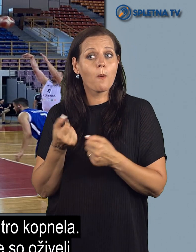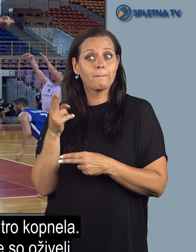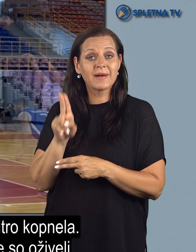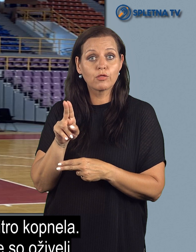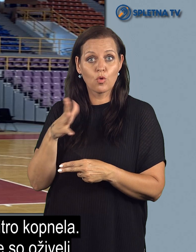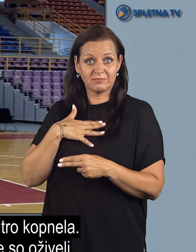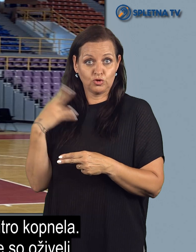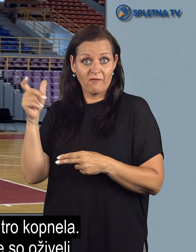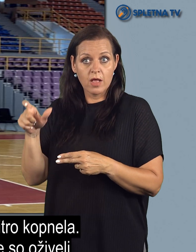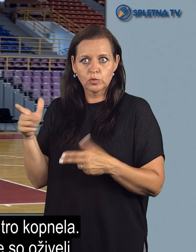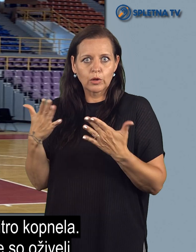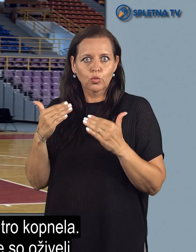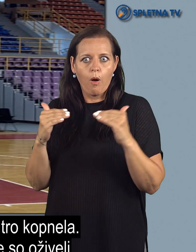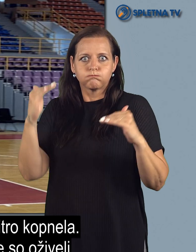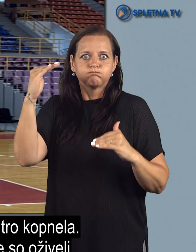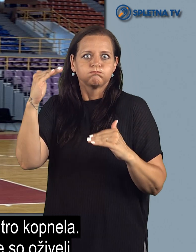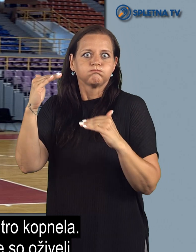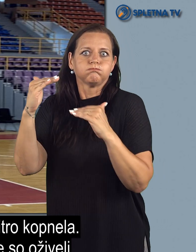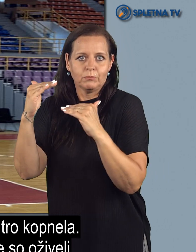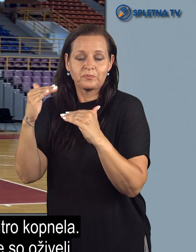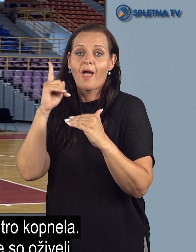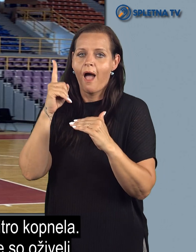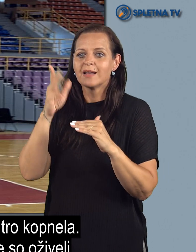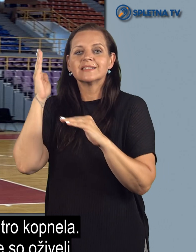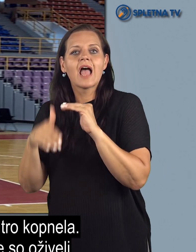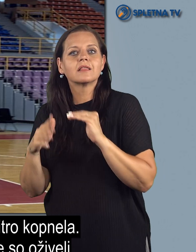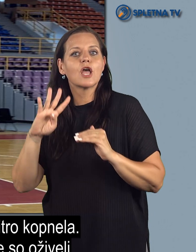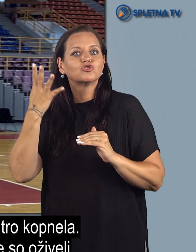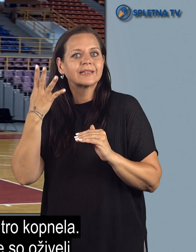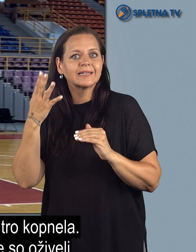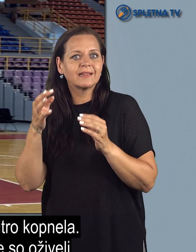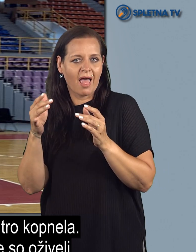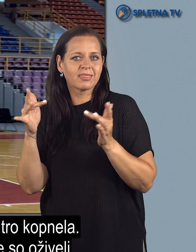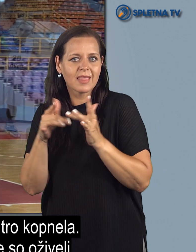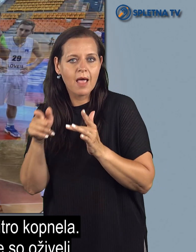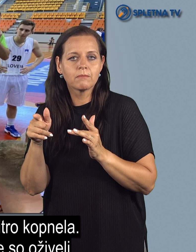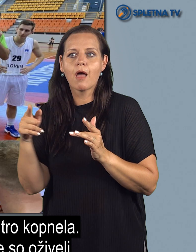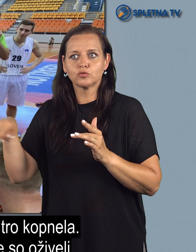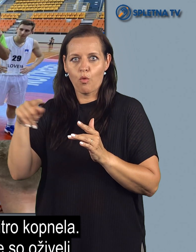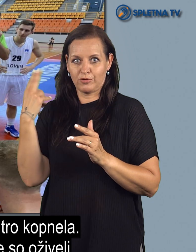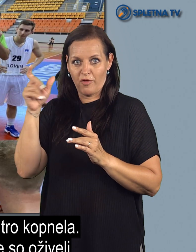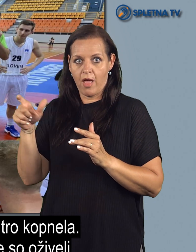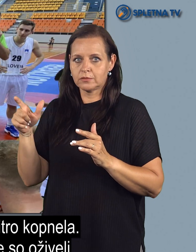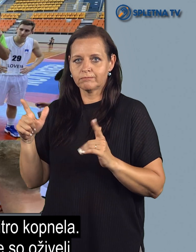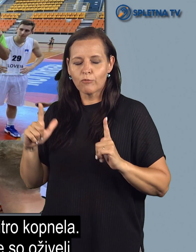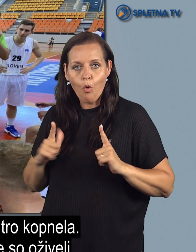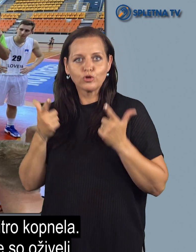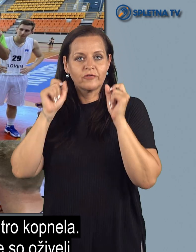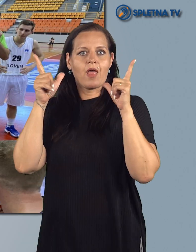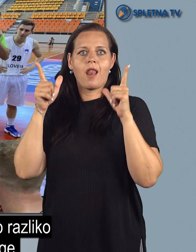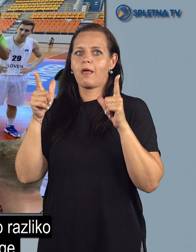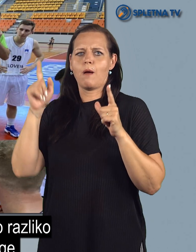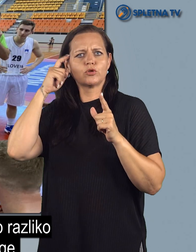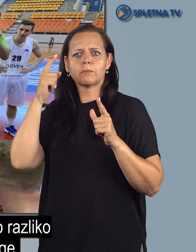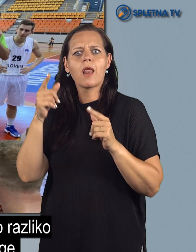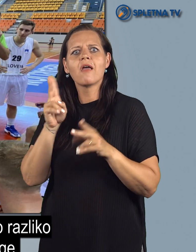Zato je prednost naših hitro kopnela. A v zadnji četrtini tekme so uživeli in poskrbeli za varno razliko